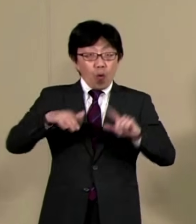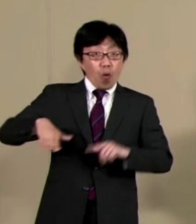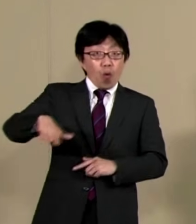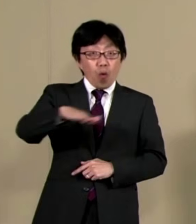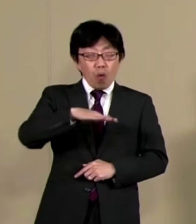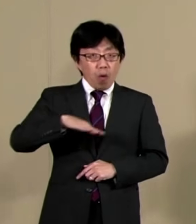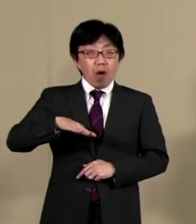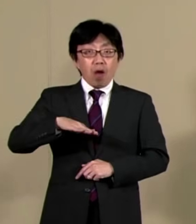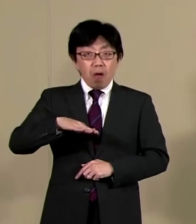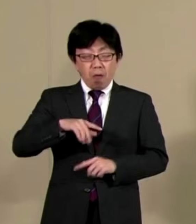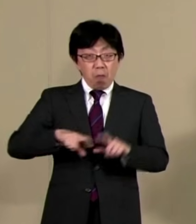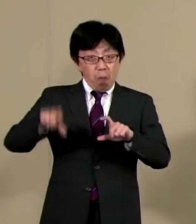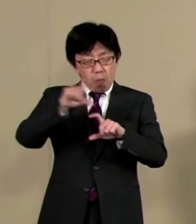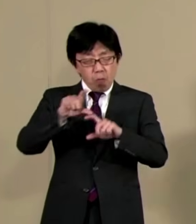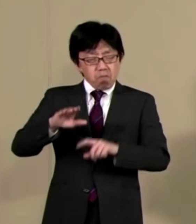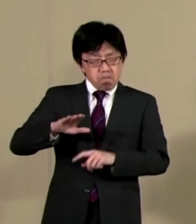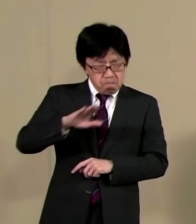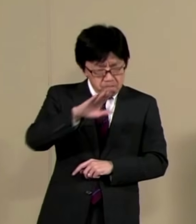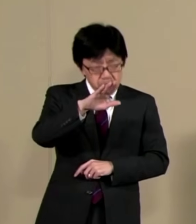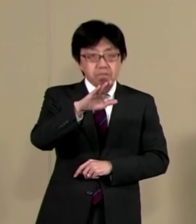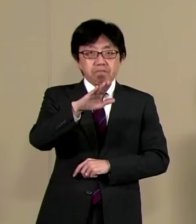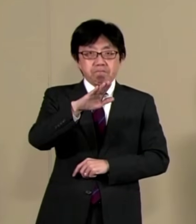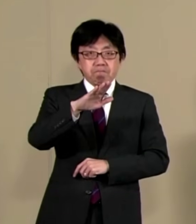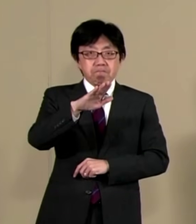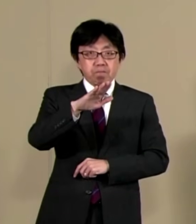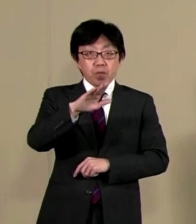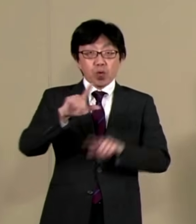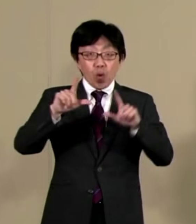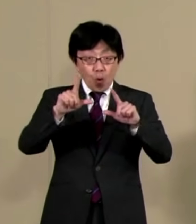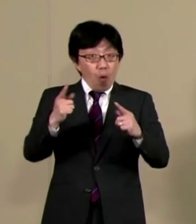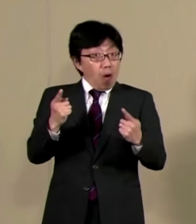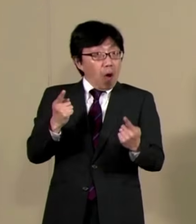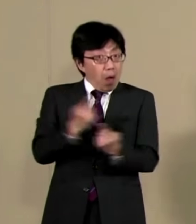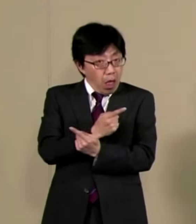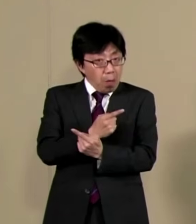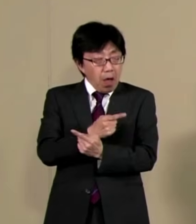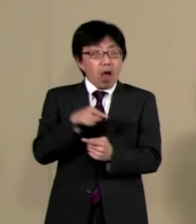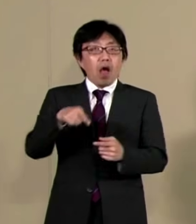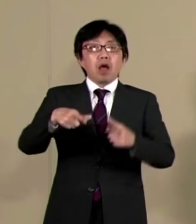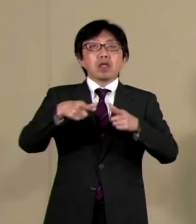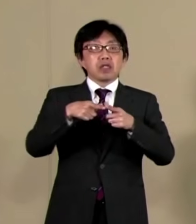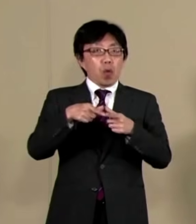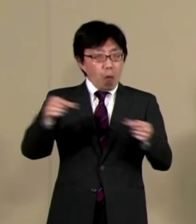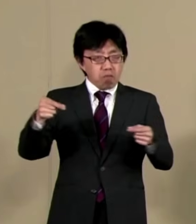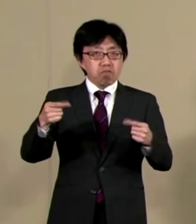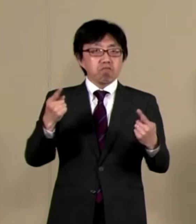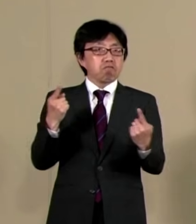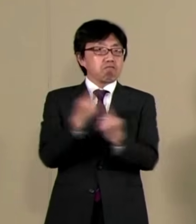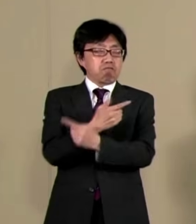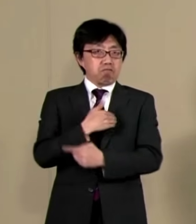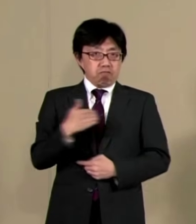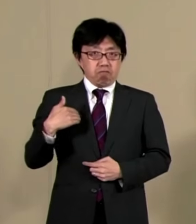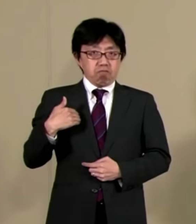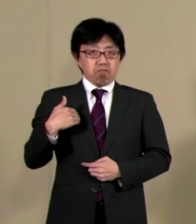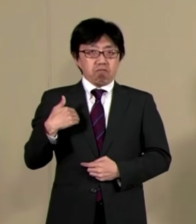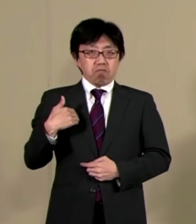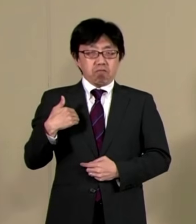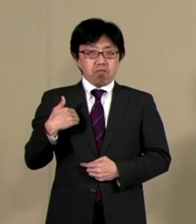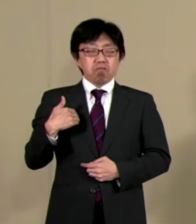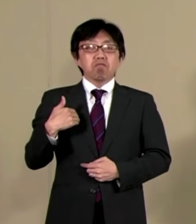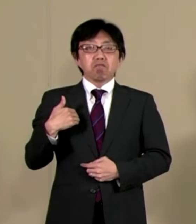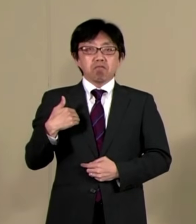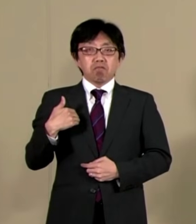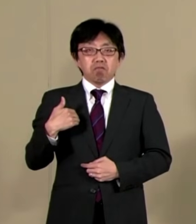はもっと伸びるはずです東京が変われば日本が変わります